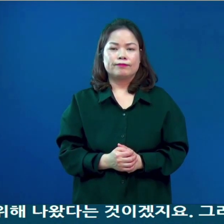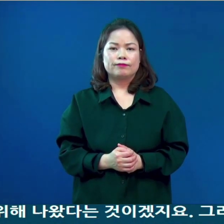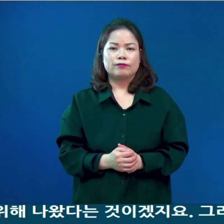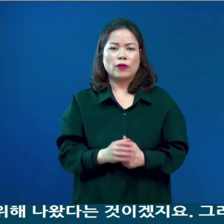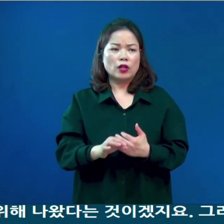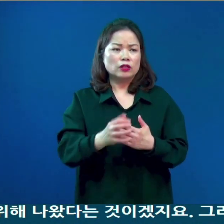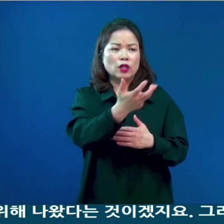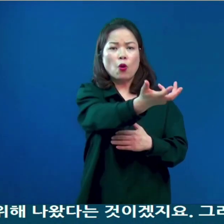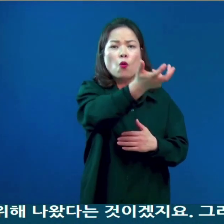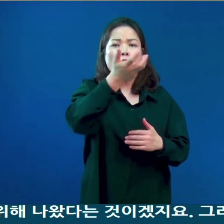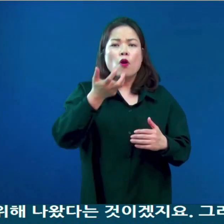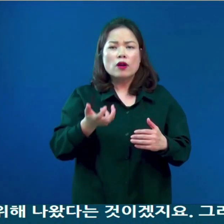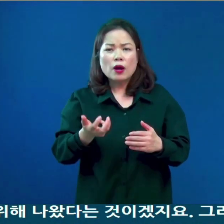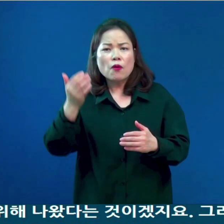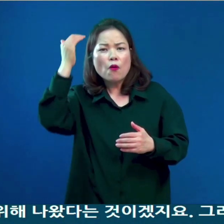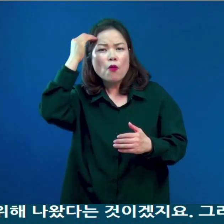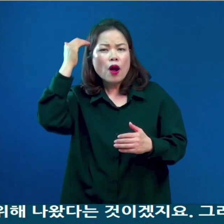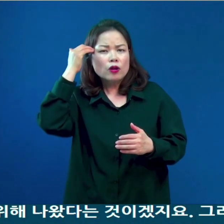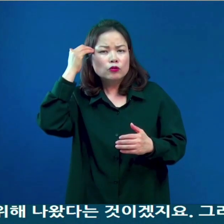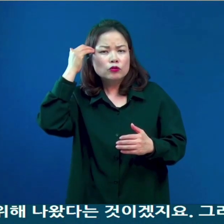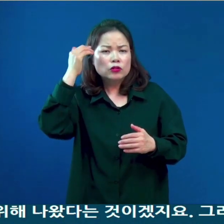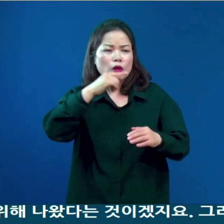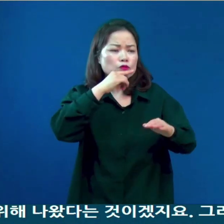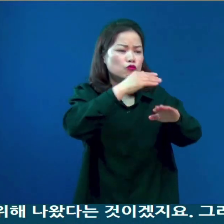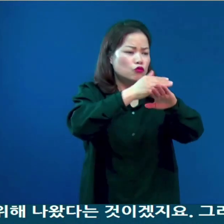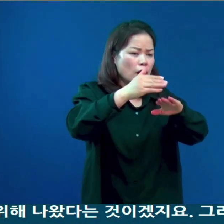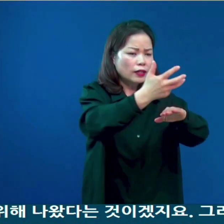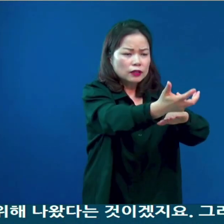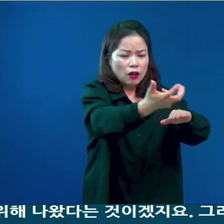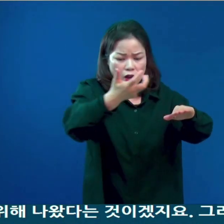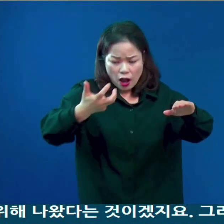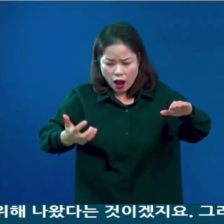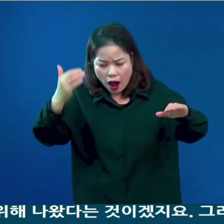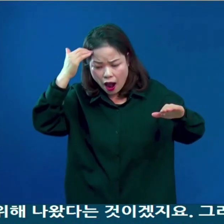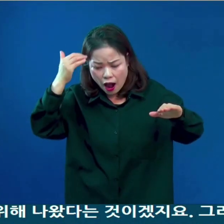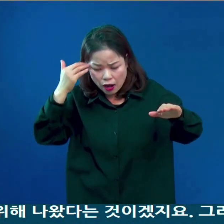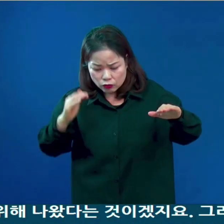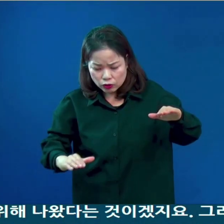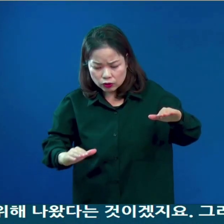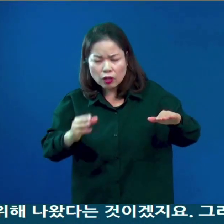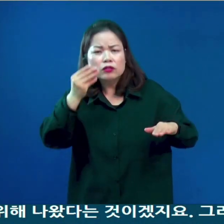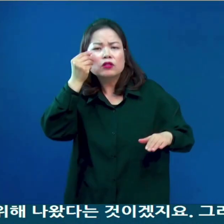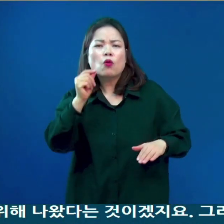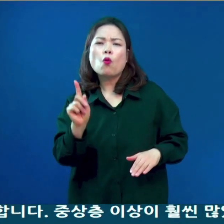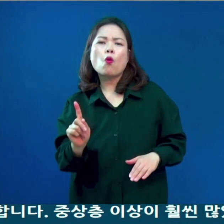그러면 이 월남인들이 한국에 와서 그럼 어떻게 적응해 나가고 살아가고 계시는지,